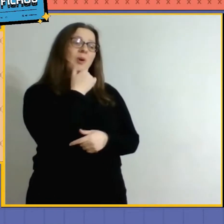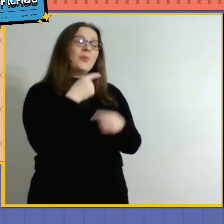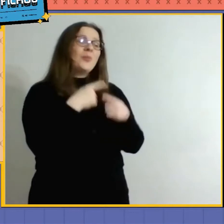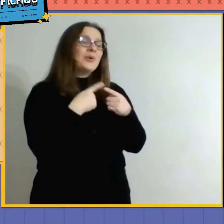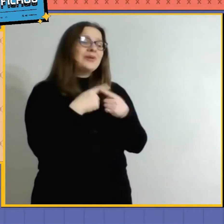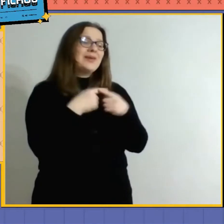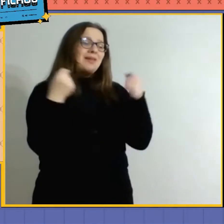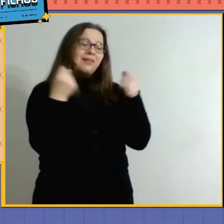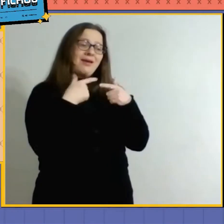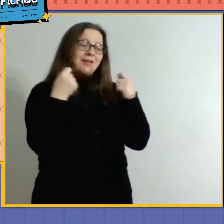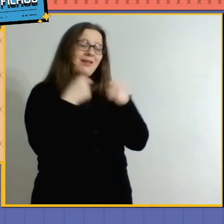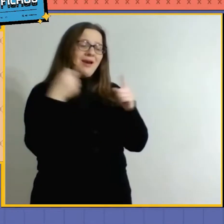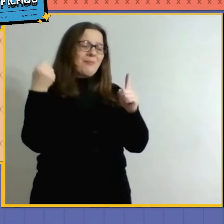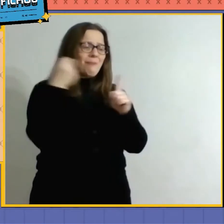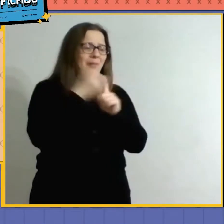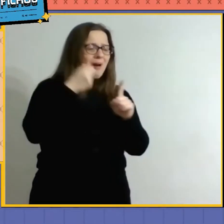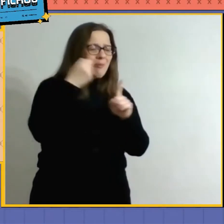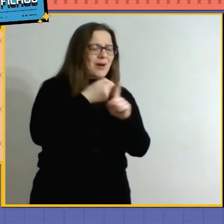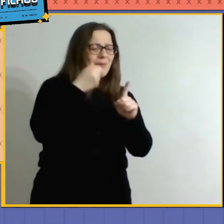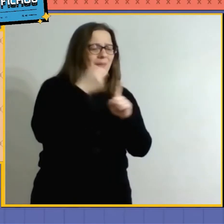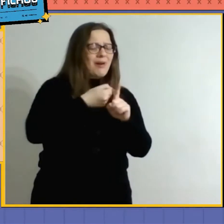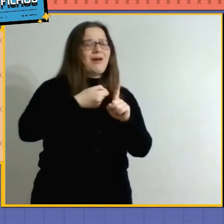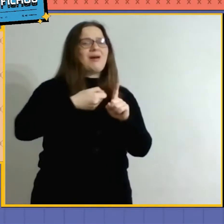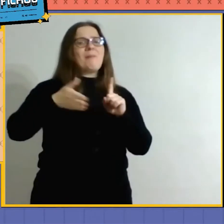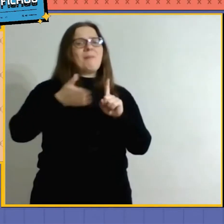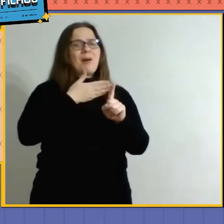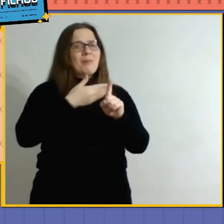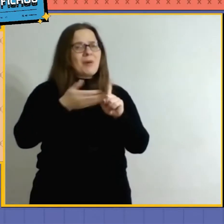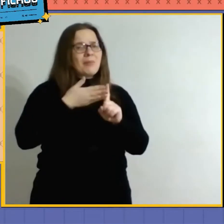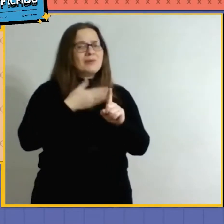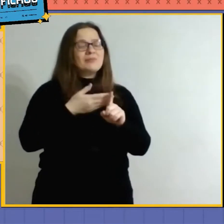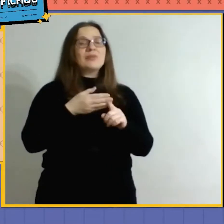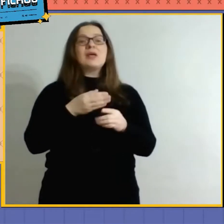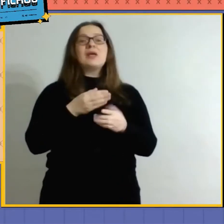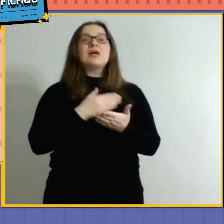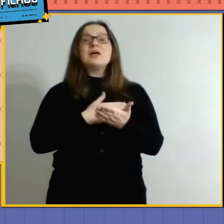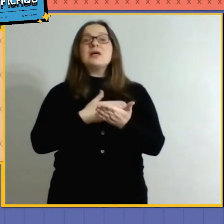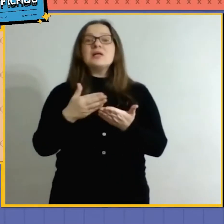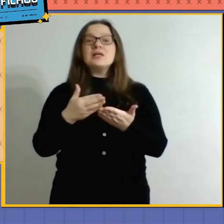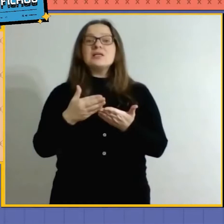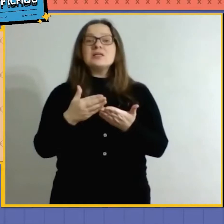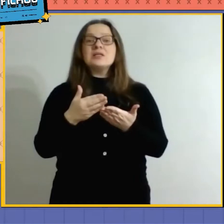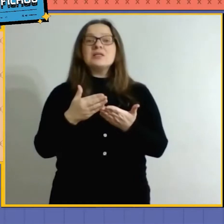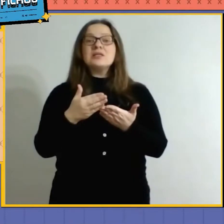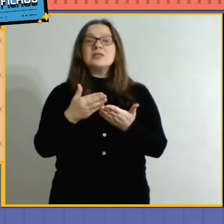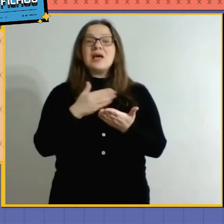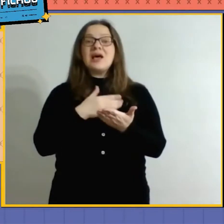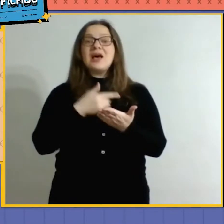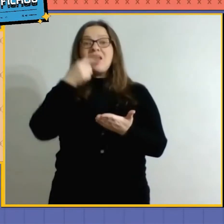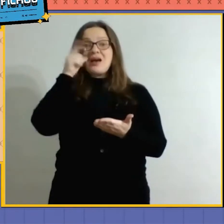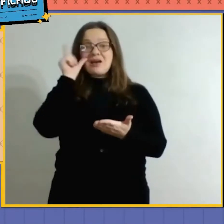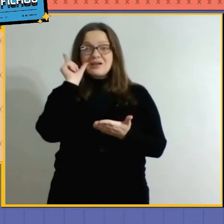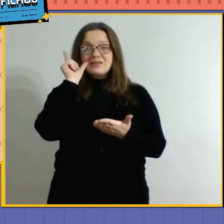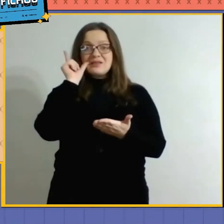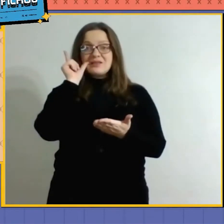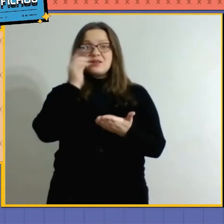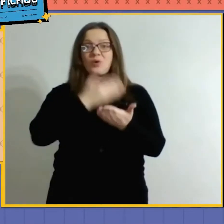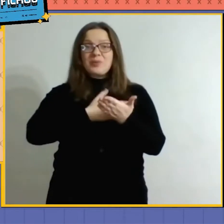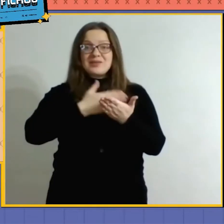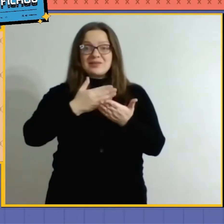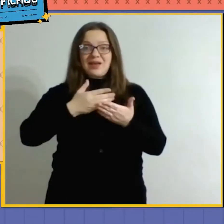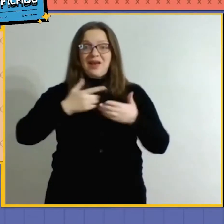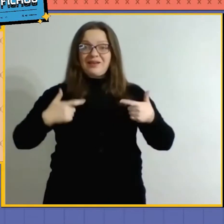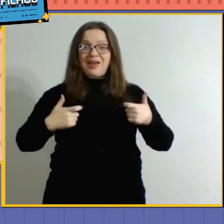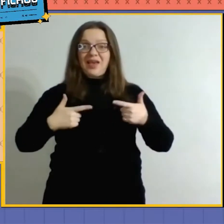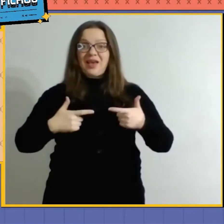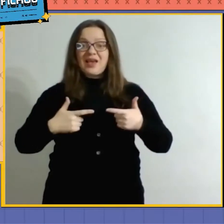nele sabe que o nosso fazia antes da batalha ele orava e orava e olha que interessante aqui a gente tem a foto